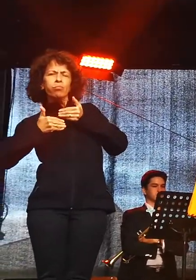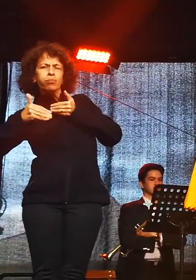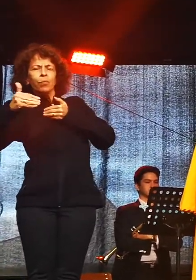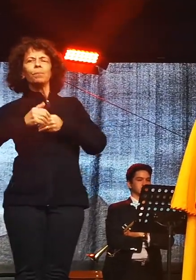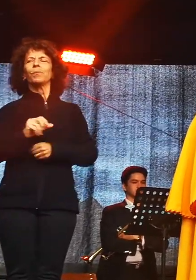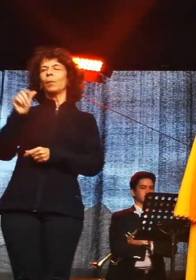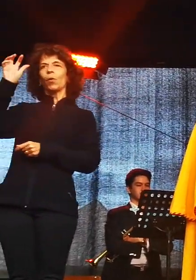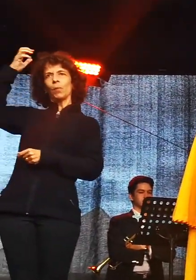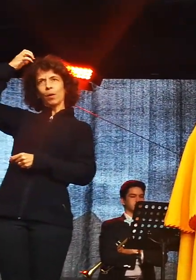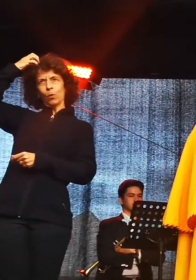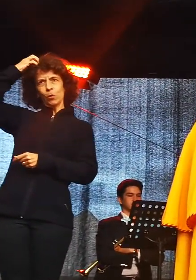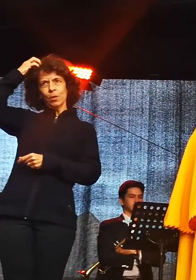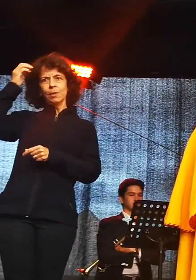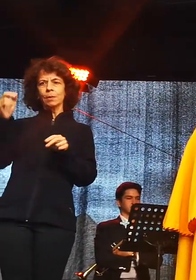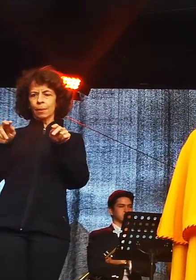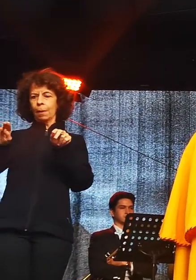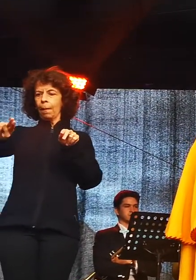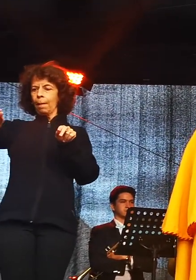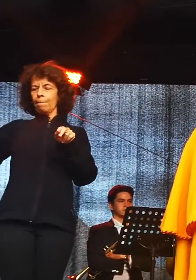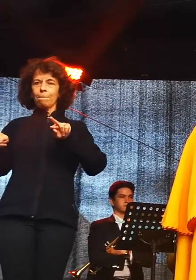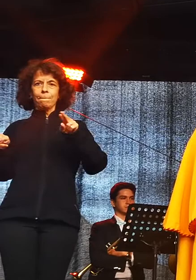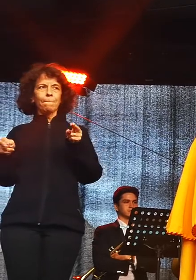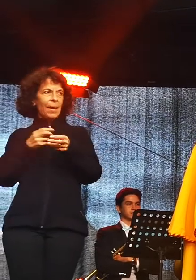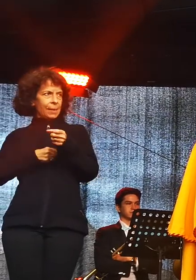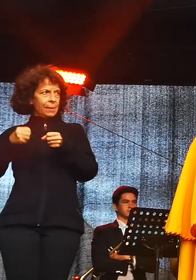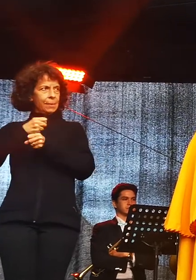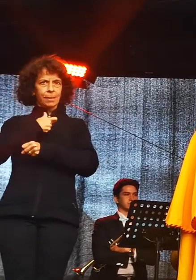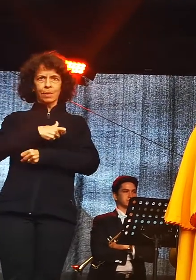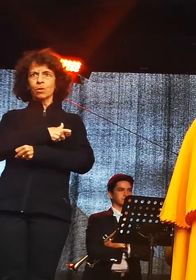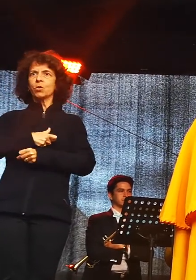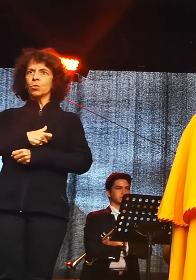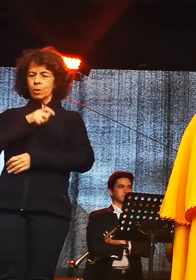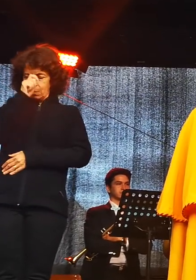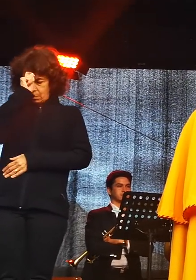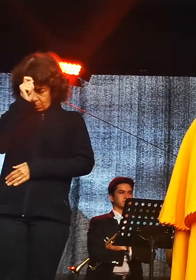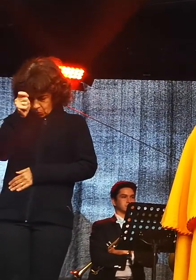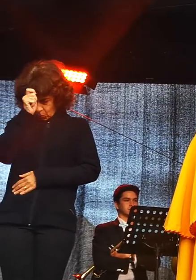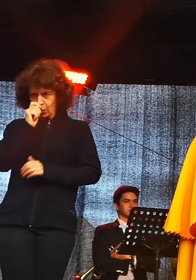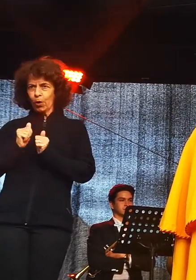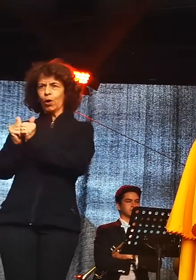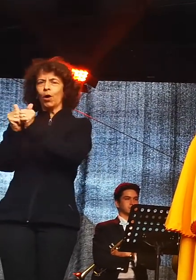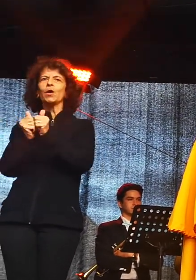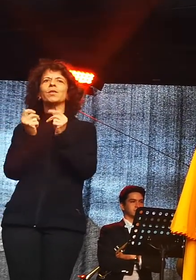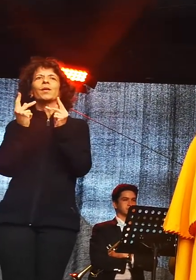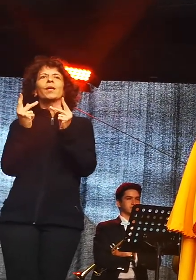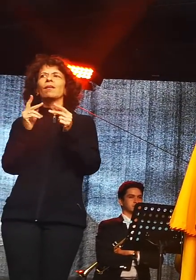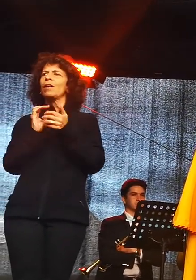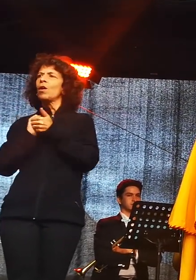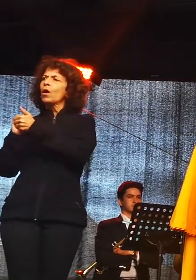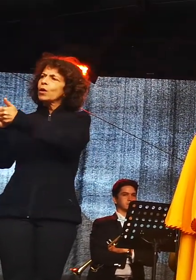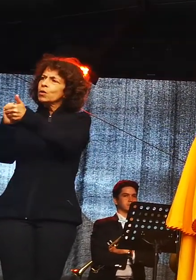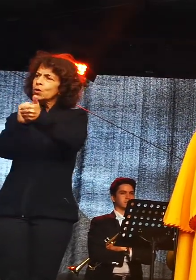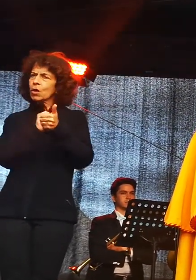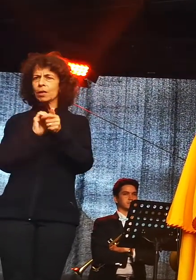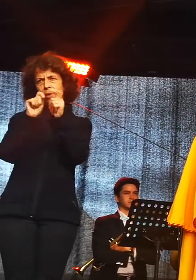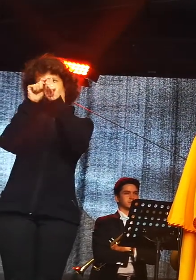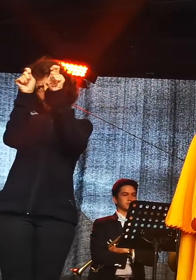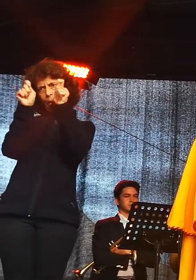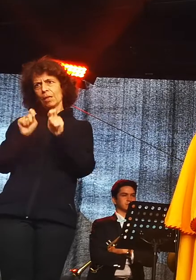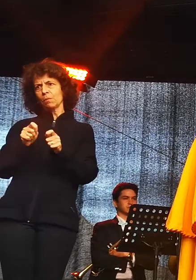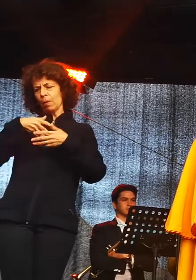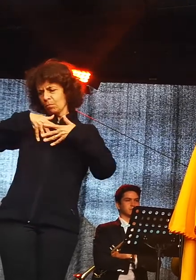1er août, honorons le pacte fondateur de notre pays et honorons ensemble nos valeurs de solidarité